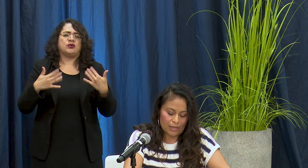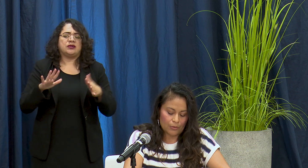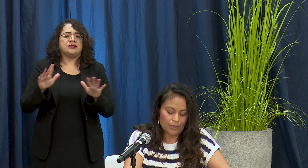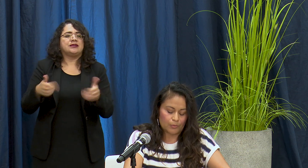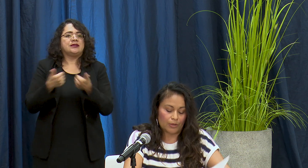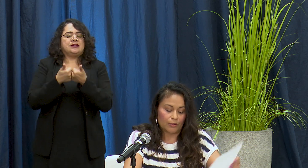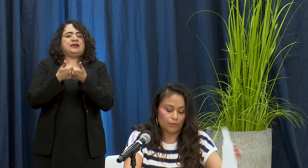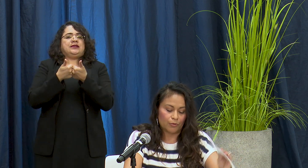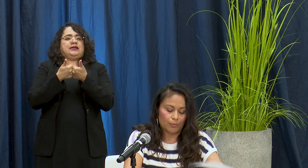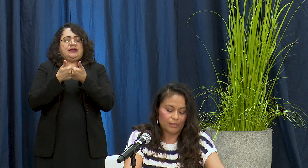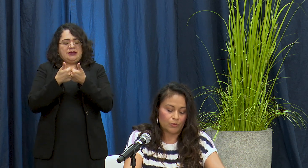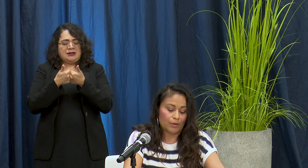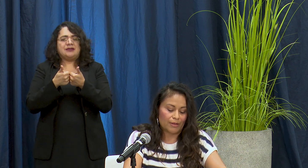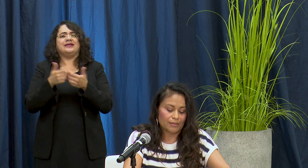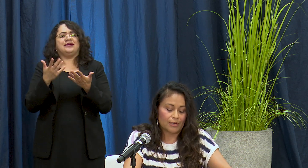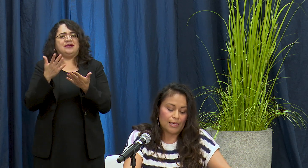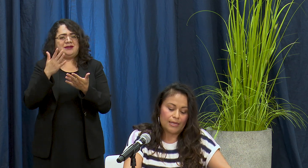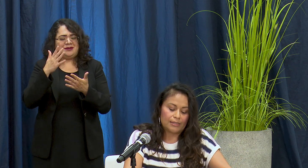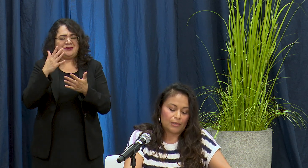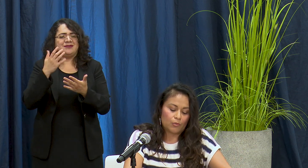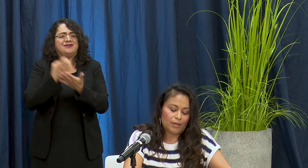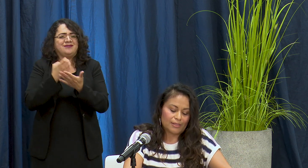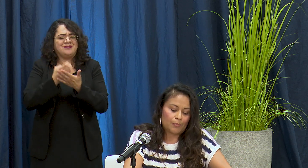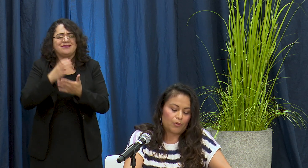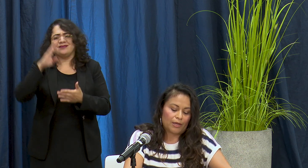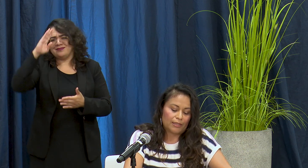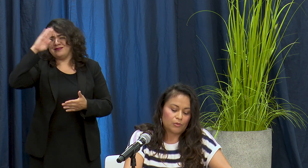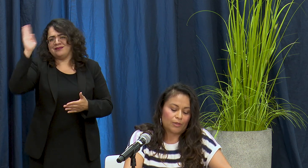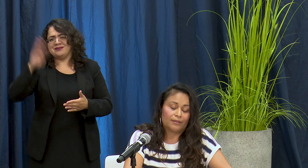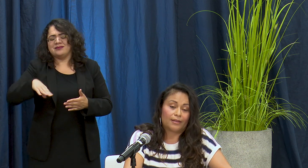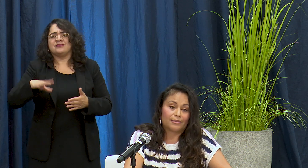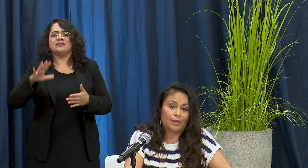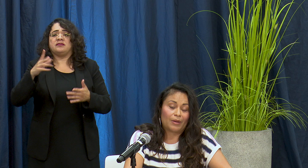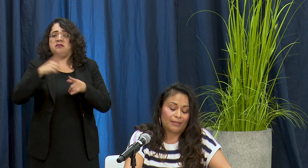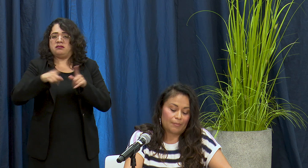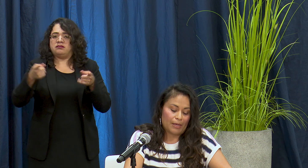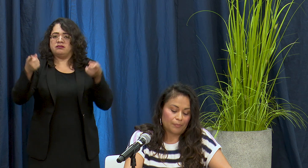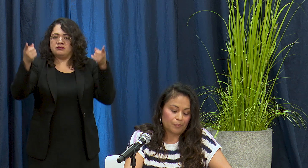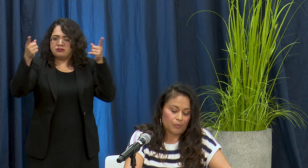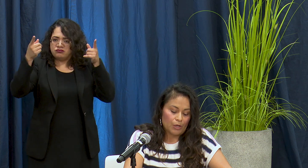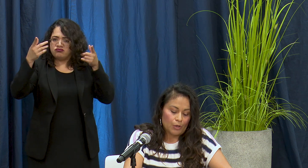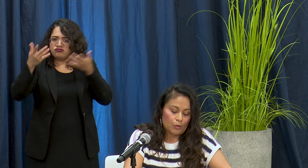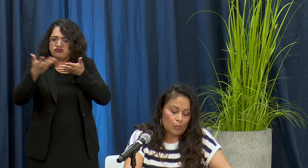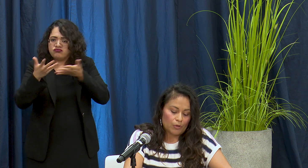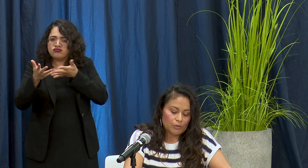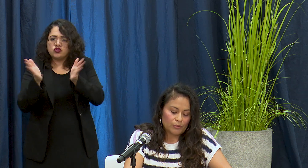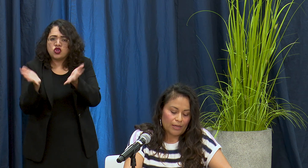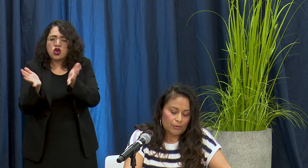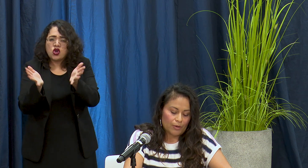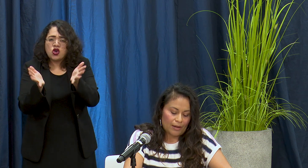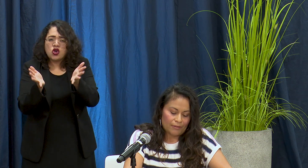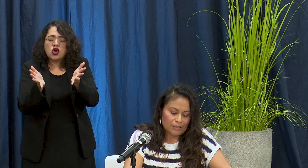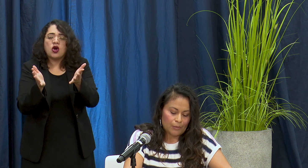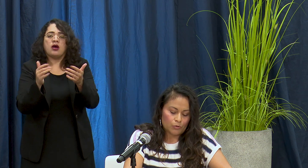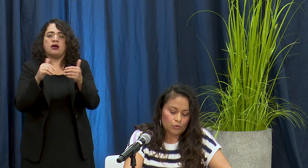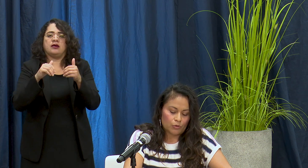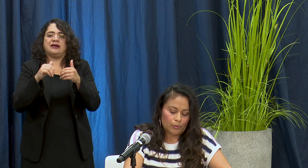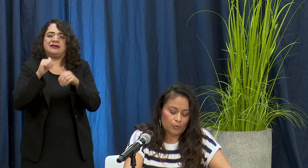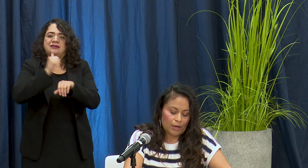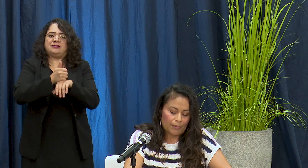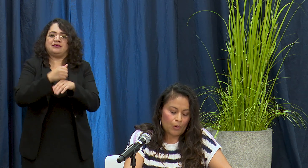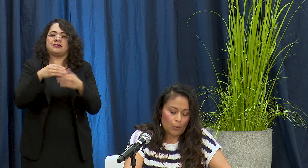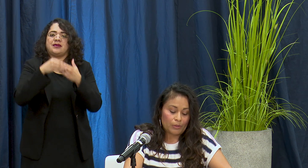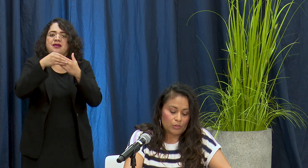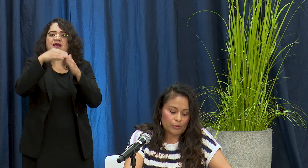hemos estado explorando formas nuevas y seguras de apoyarles durante esta pandemia. Como resultado, avanzamos